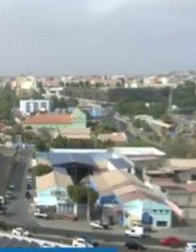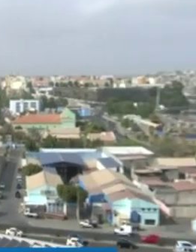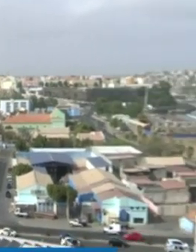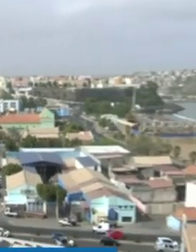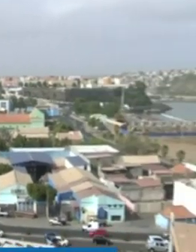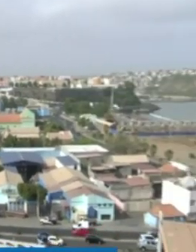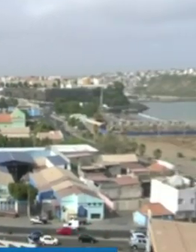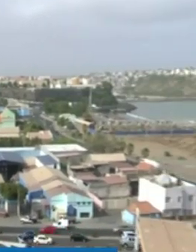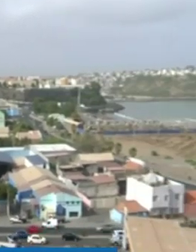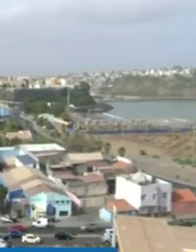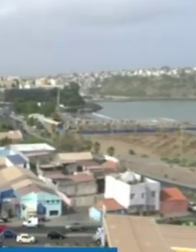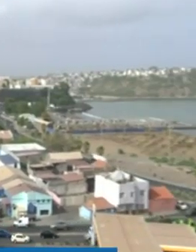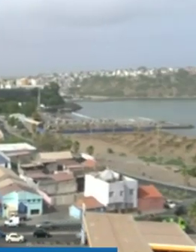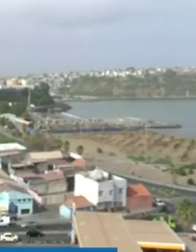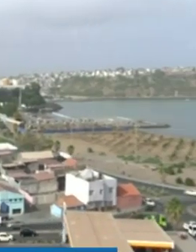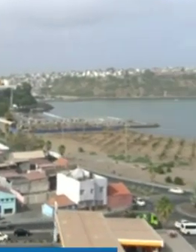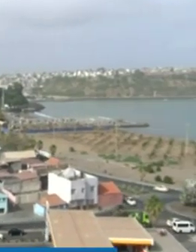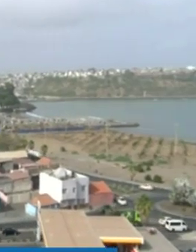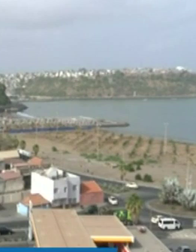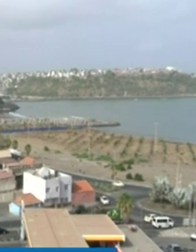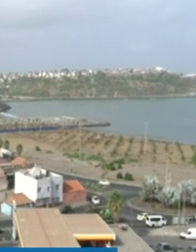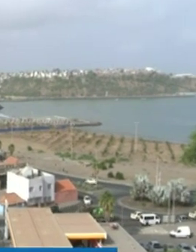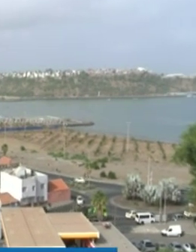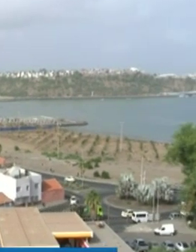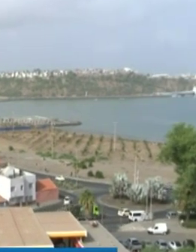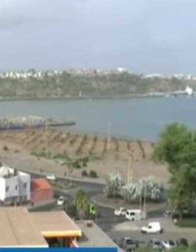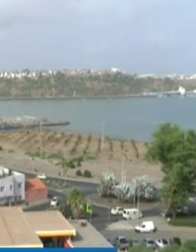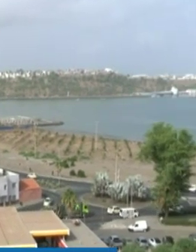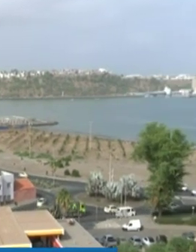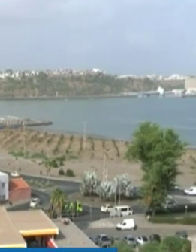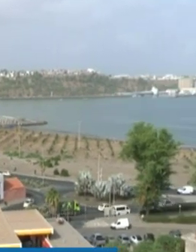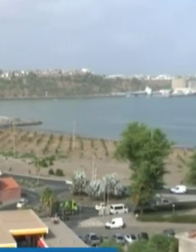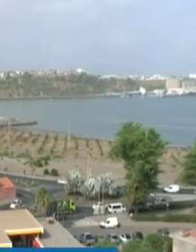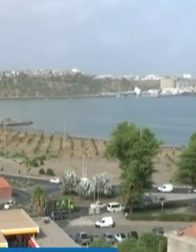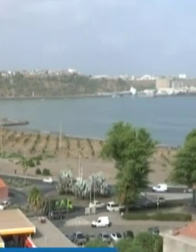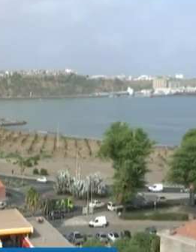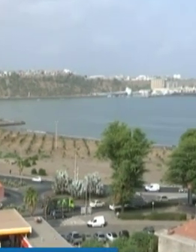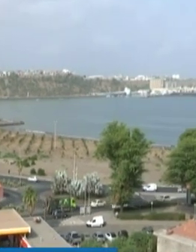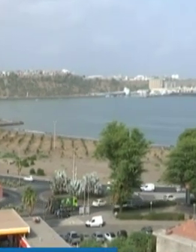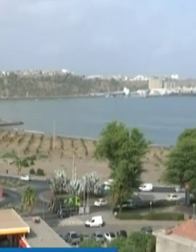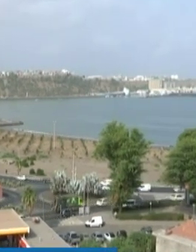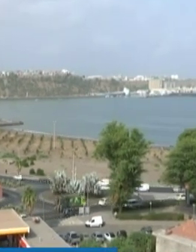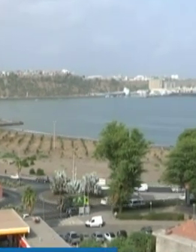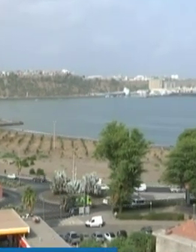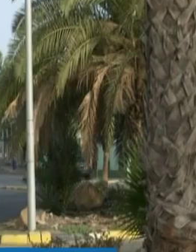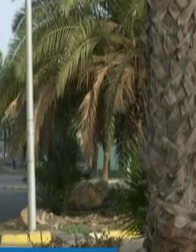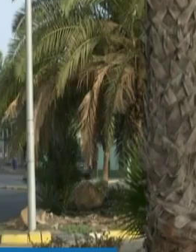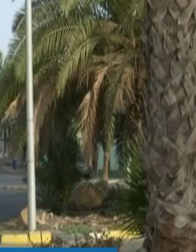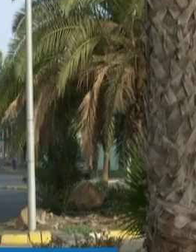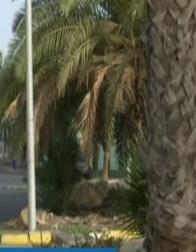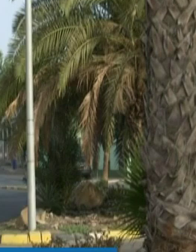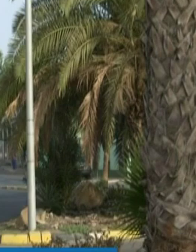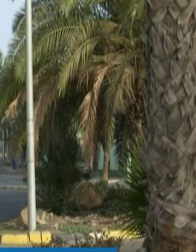ser pessoas de terceira idade e com problemas de saúde. Jorge Noel Barreto apela à adesão à